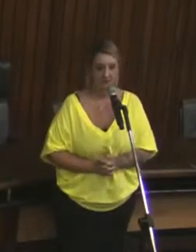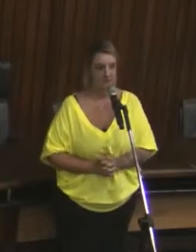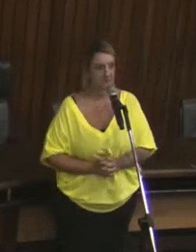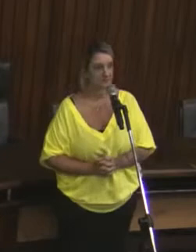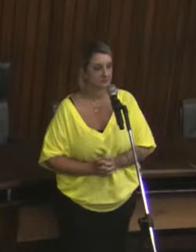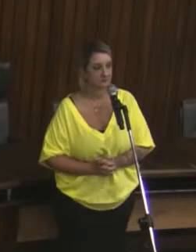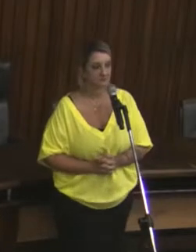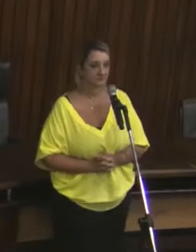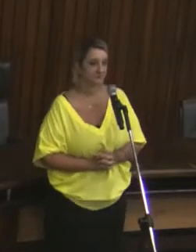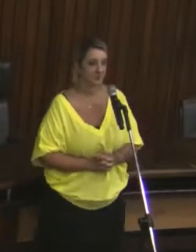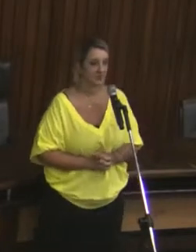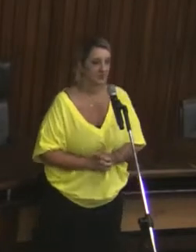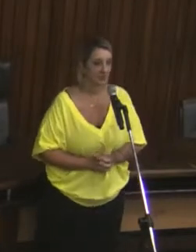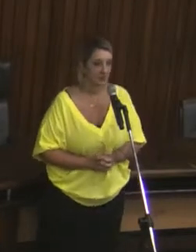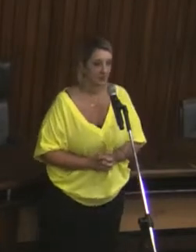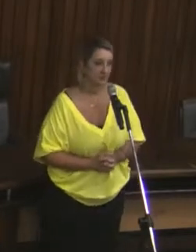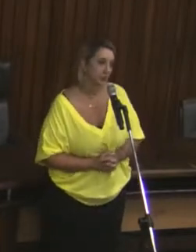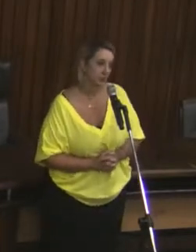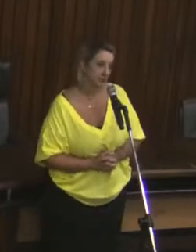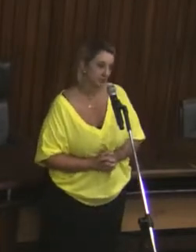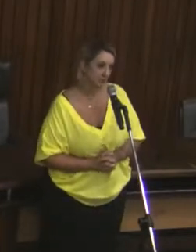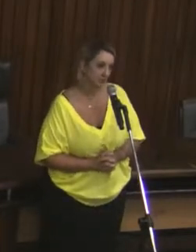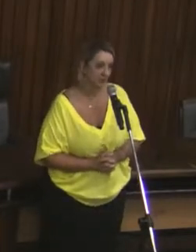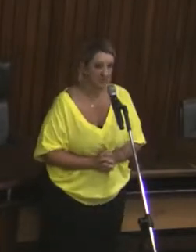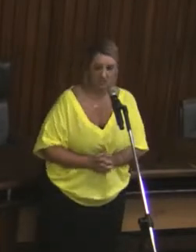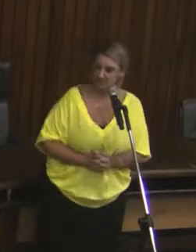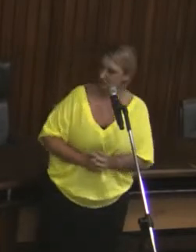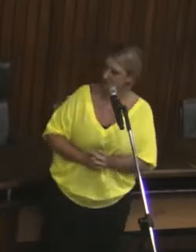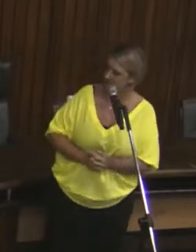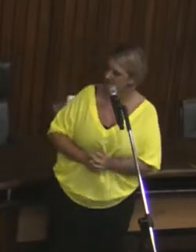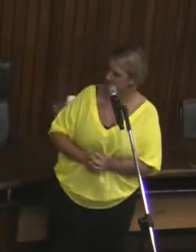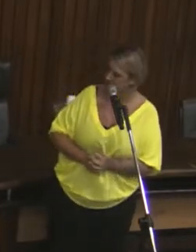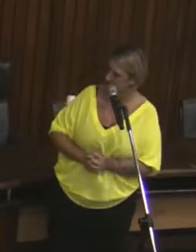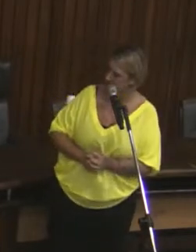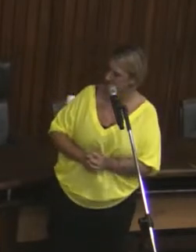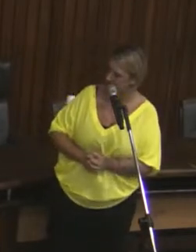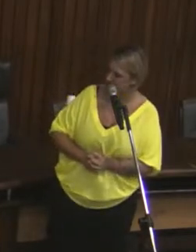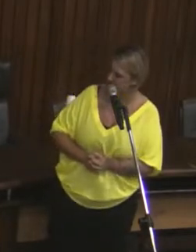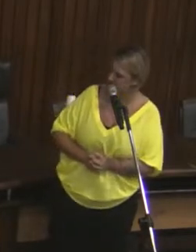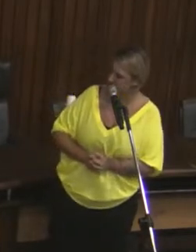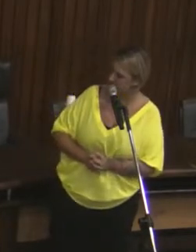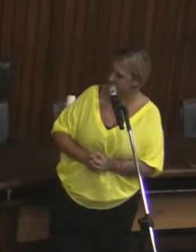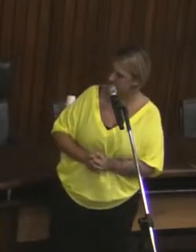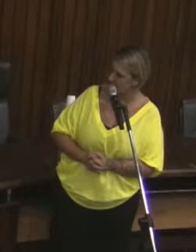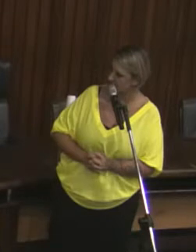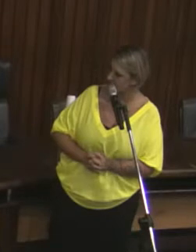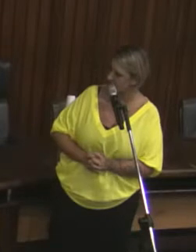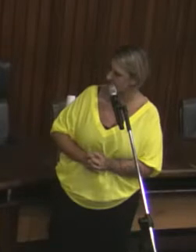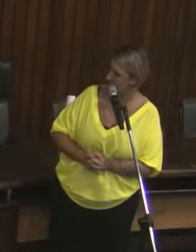vocês puderem, no Rio de Janeiro. Acho que a gente vai começar a fretar ônibus, né? Vamos fazer uma segunda